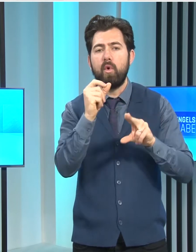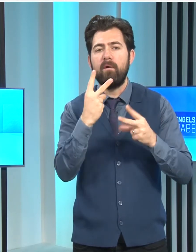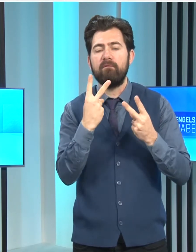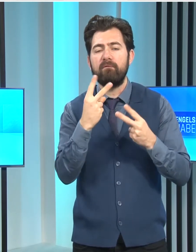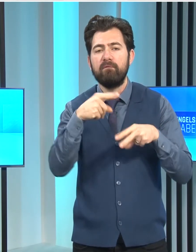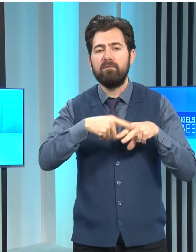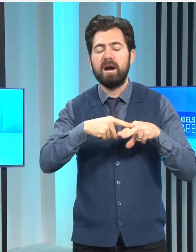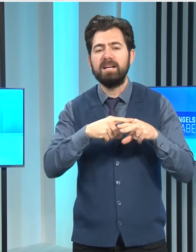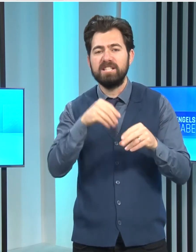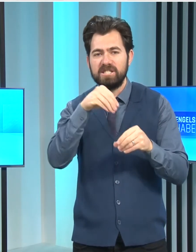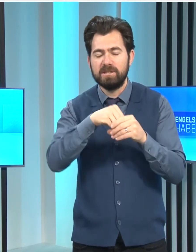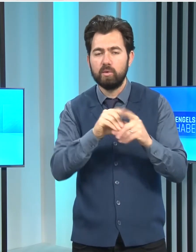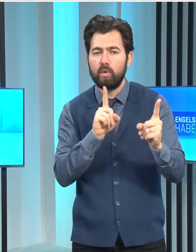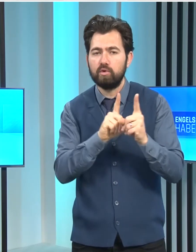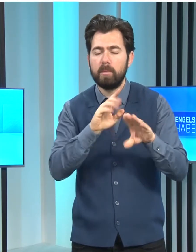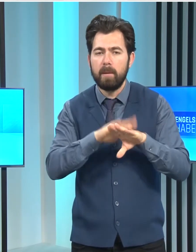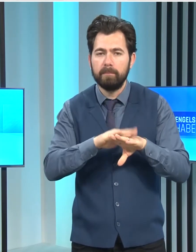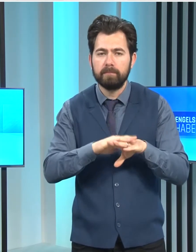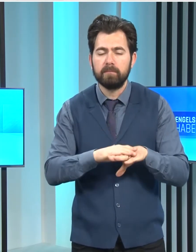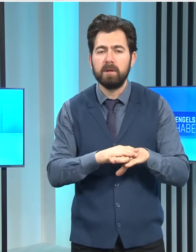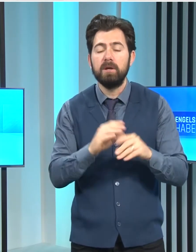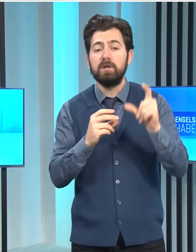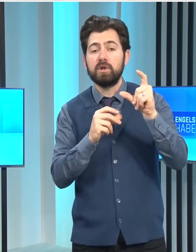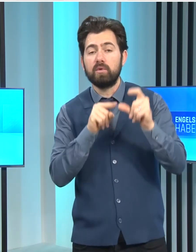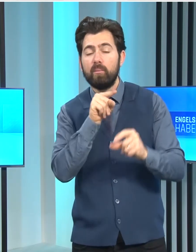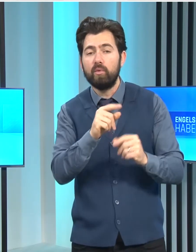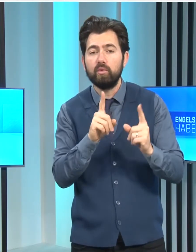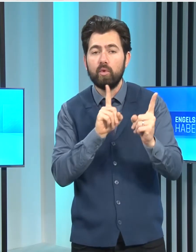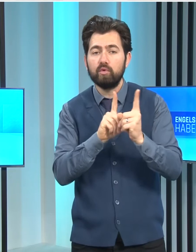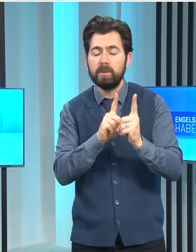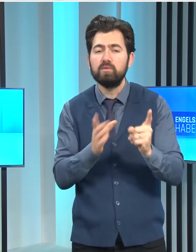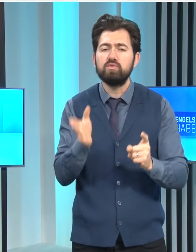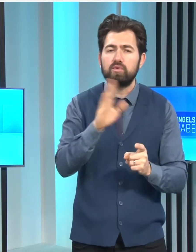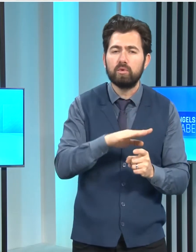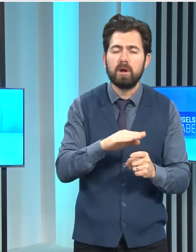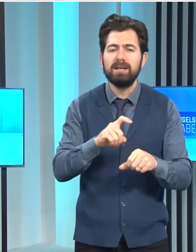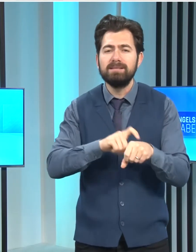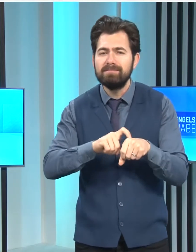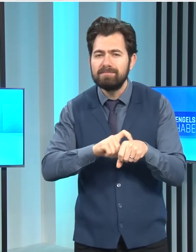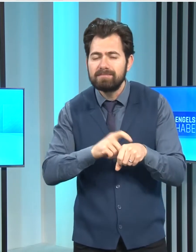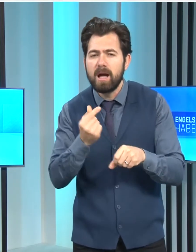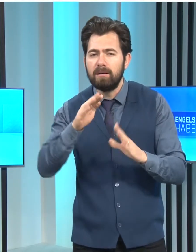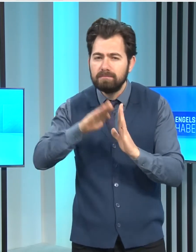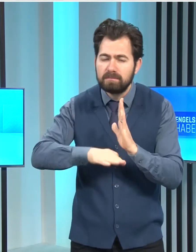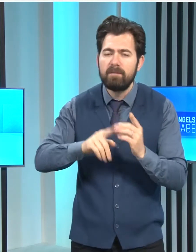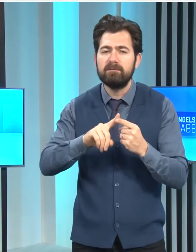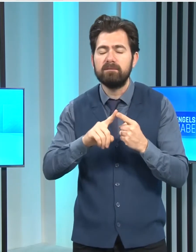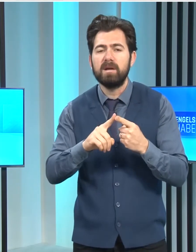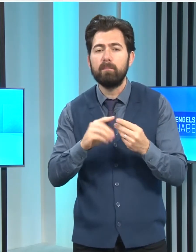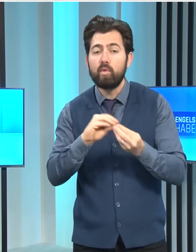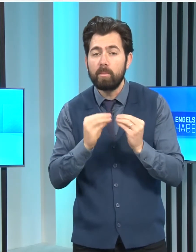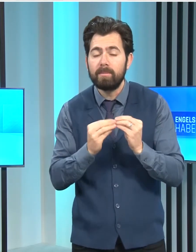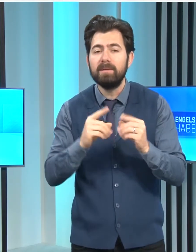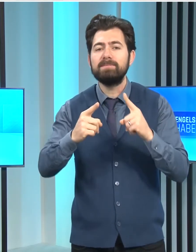Çavuşoğlu görüşmenin ardından tansiyonun düşürülmesi ve sorunların diplomasiyle çözülmesi